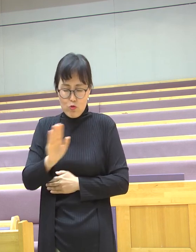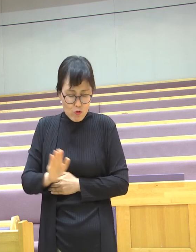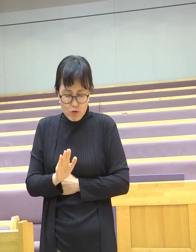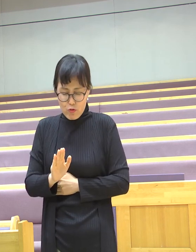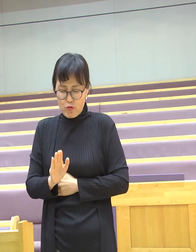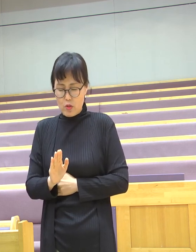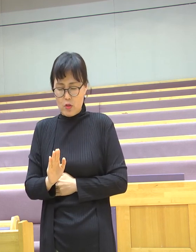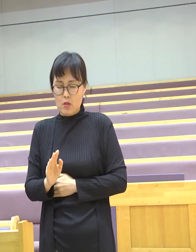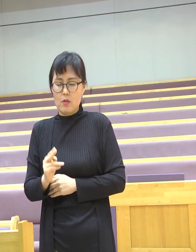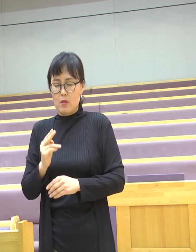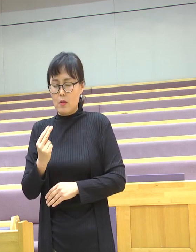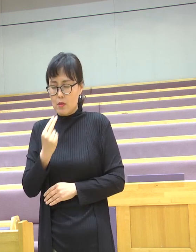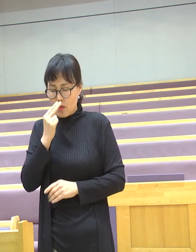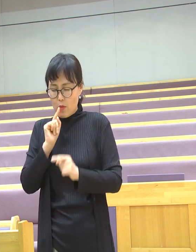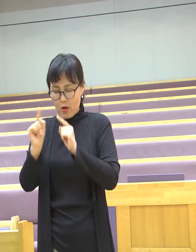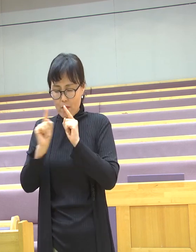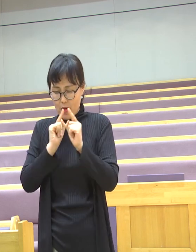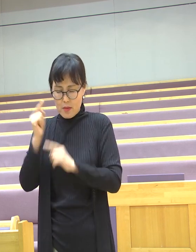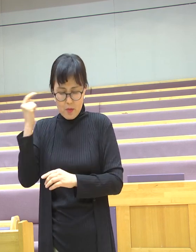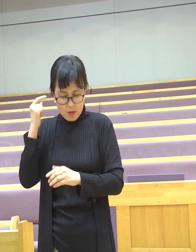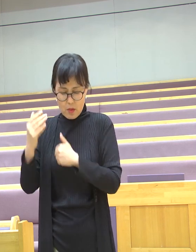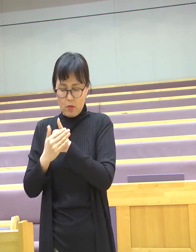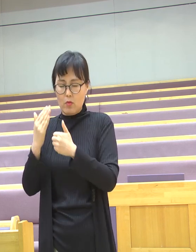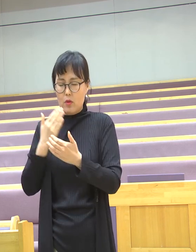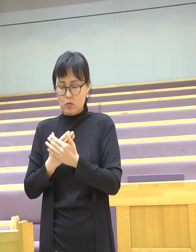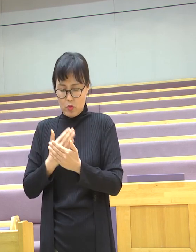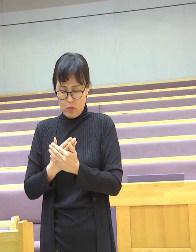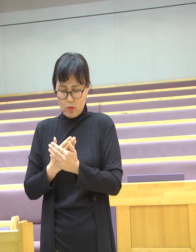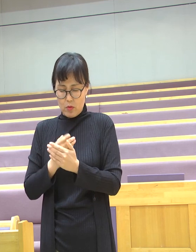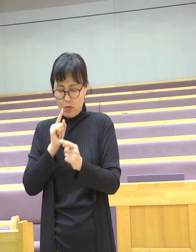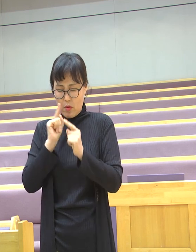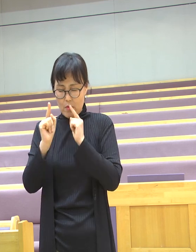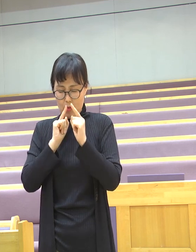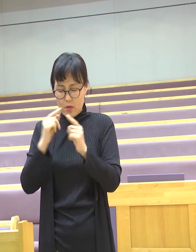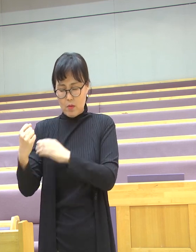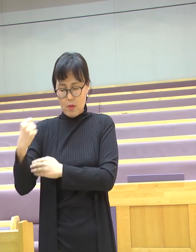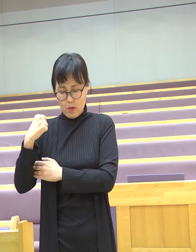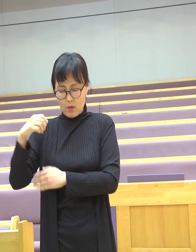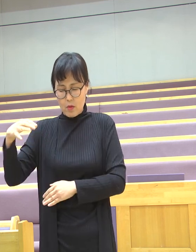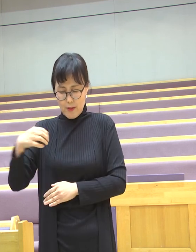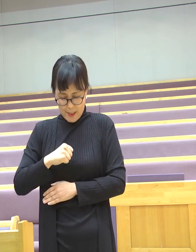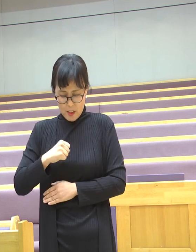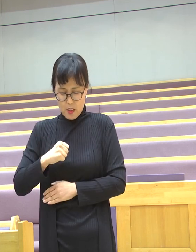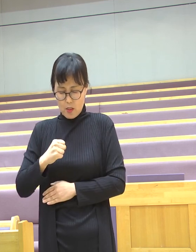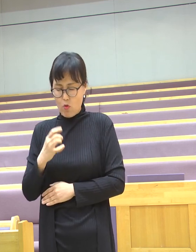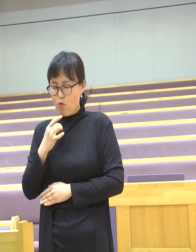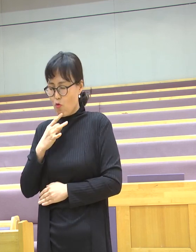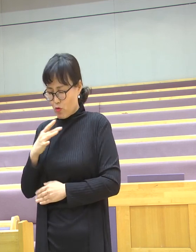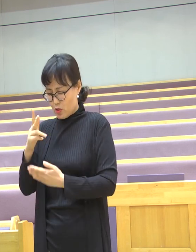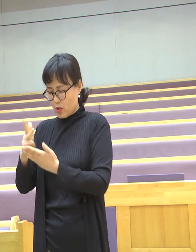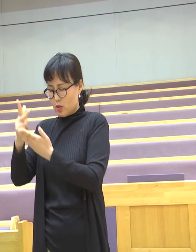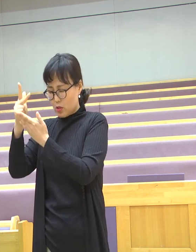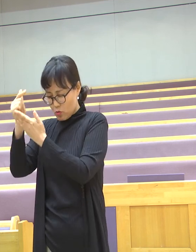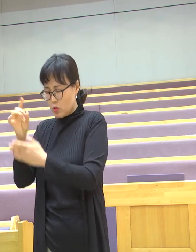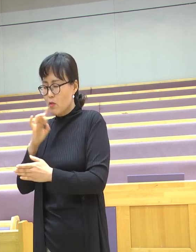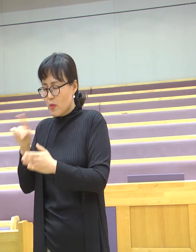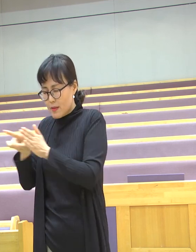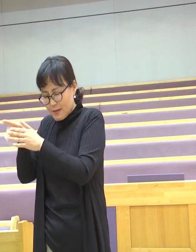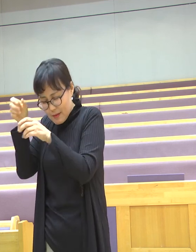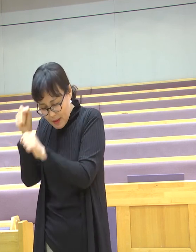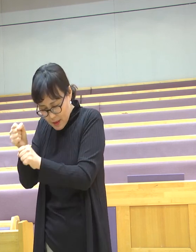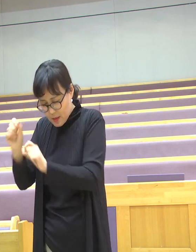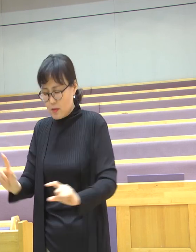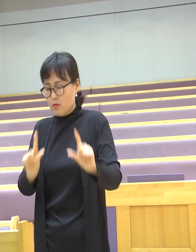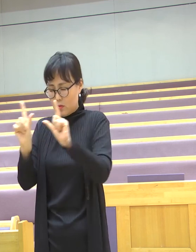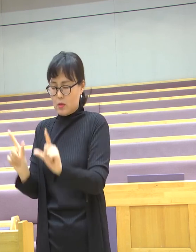말씀, 치유의 말씀을 듣게 하옵소서. 말씀의 능력으로 모든 성도들이 오직 주님만